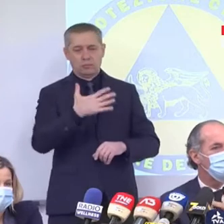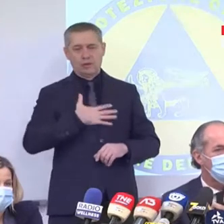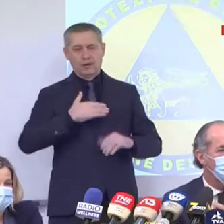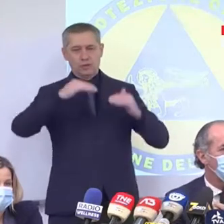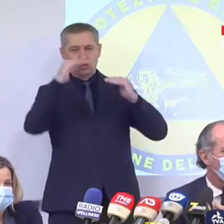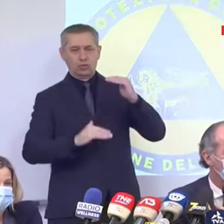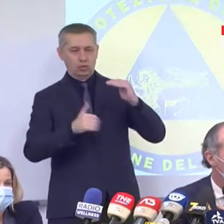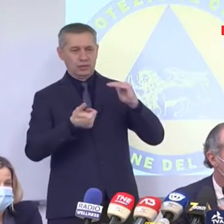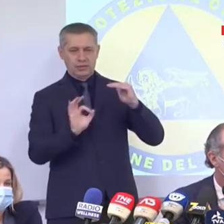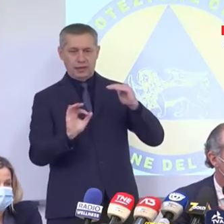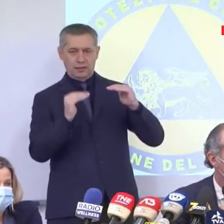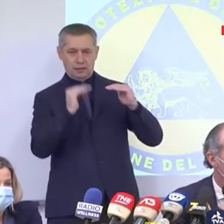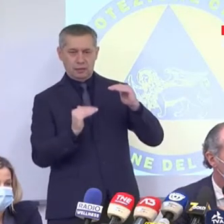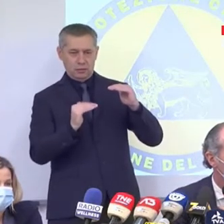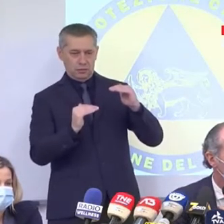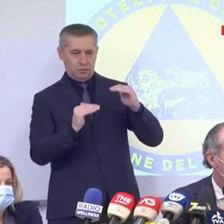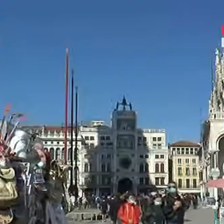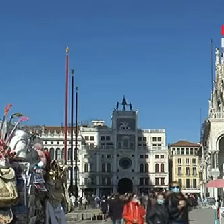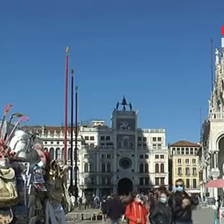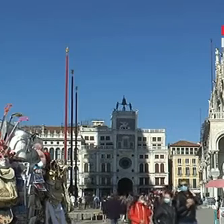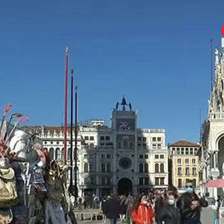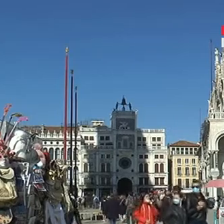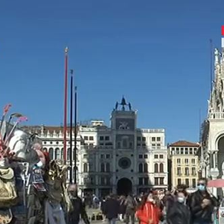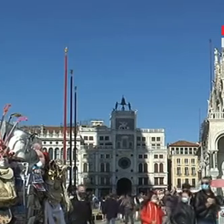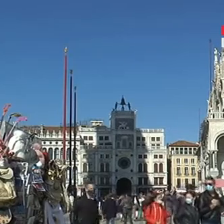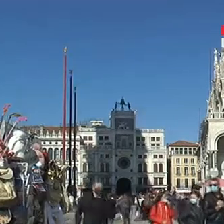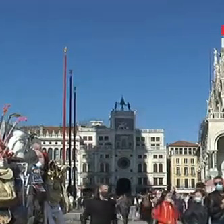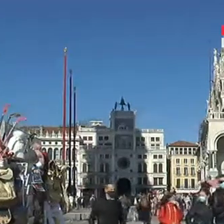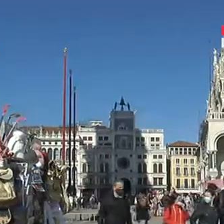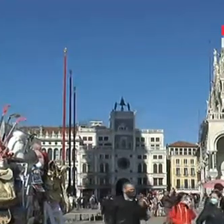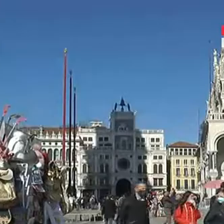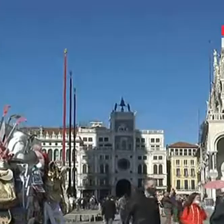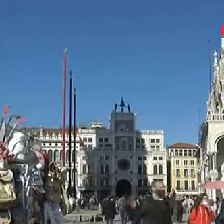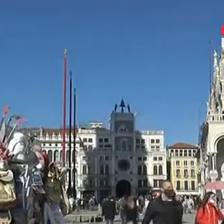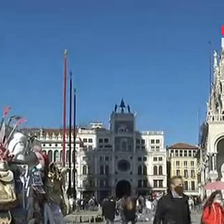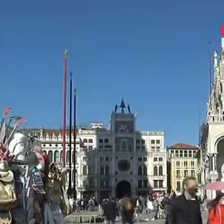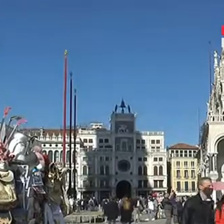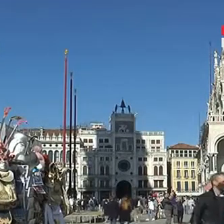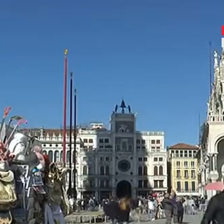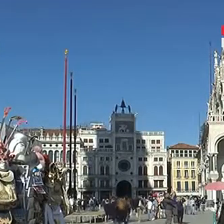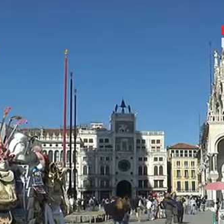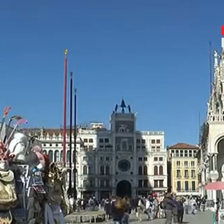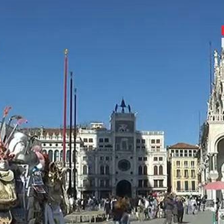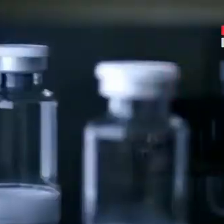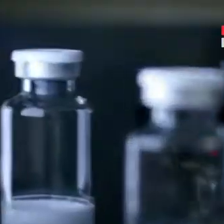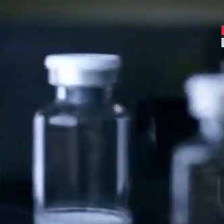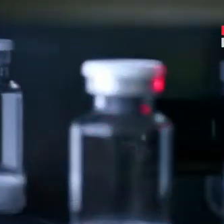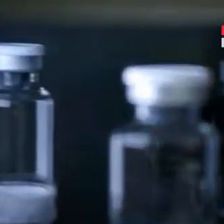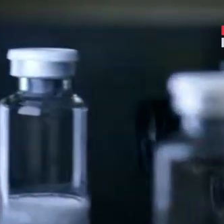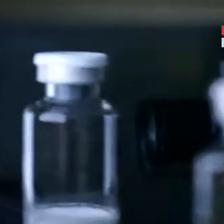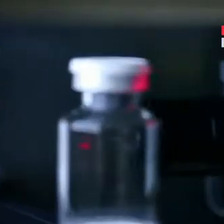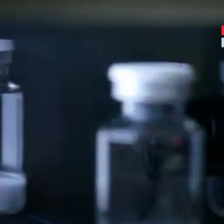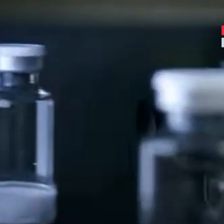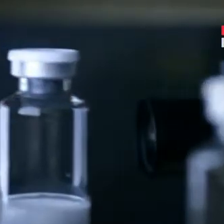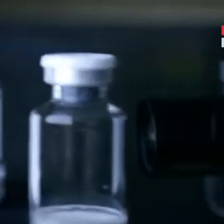anni, per dire, io l'avrei fatto Johnson & Johnson. Sono due gli scenari che potrebbero verificarsi in Veneto entro le prossime settimane. Gli